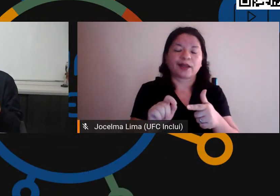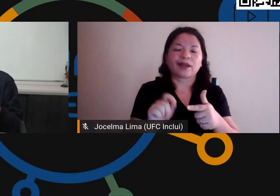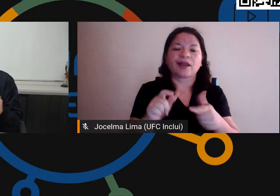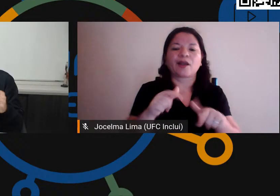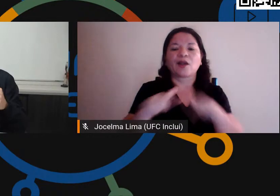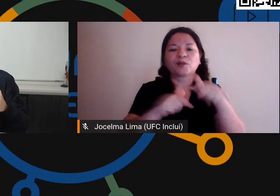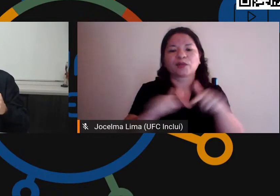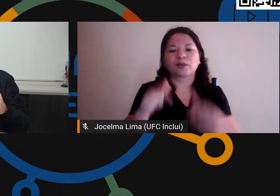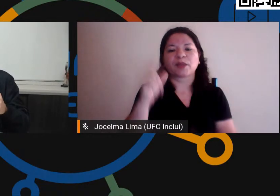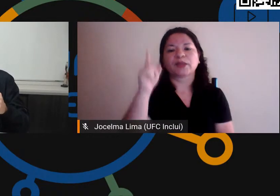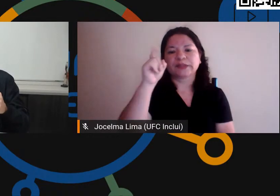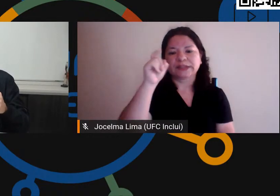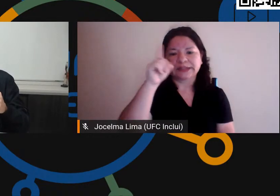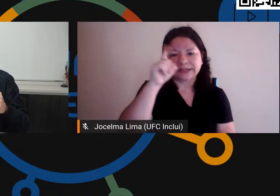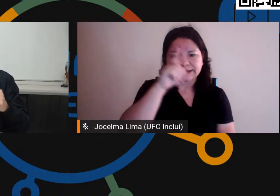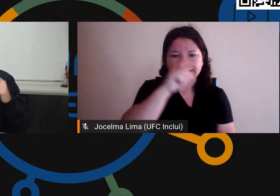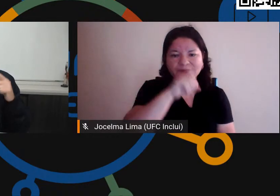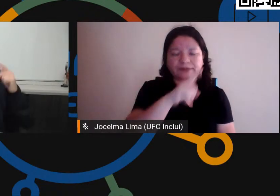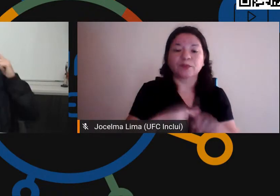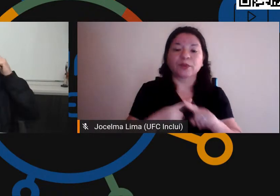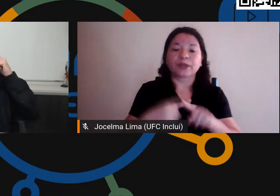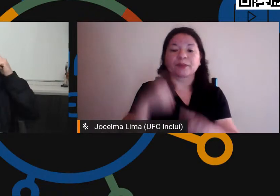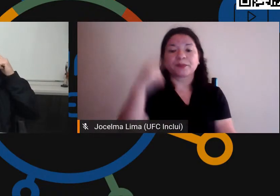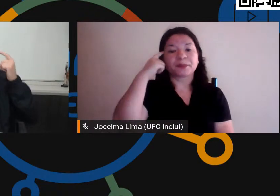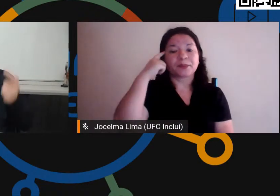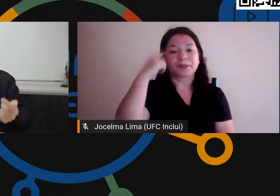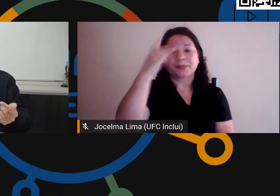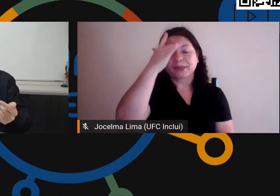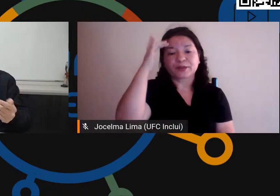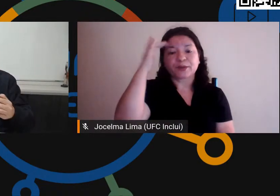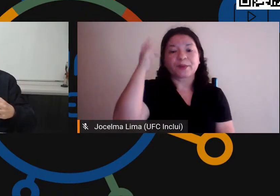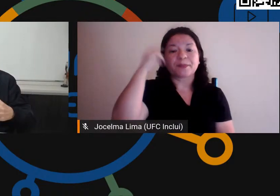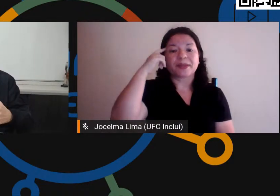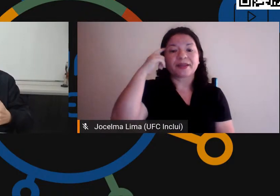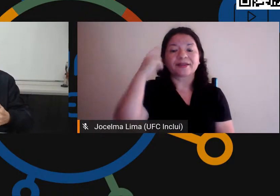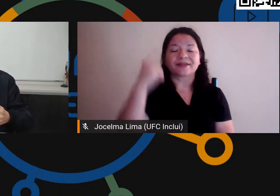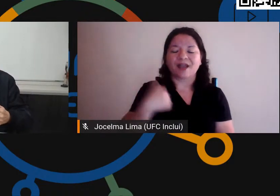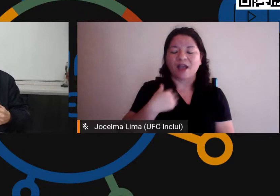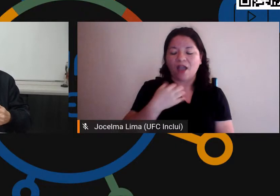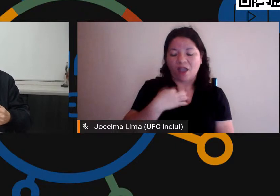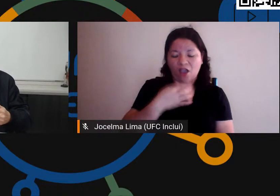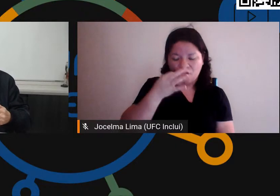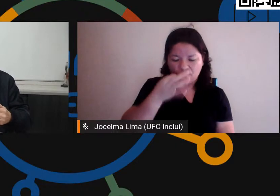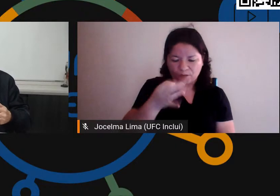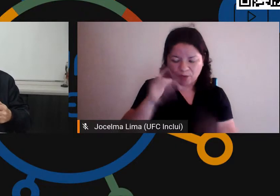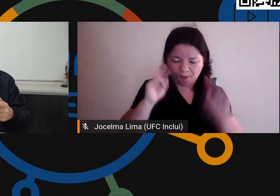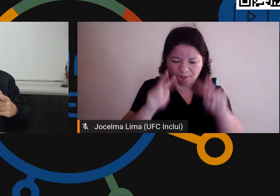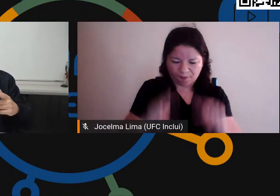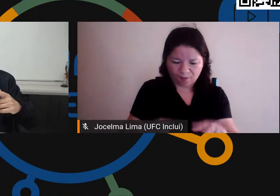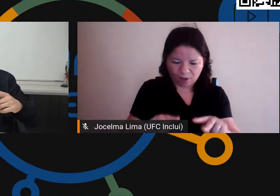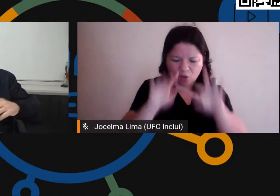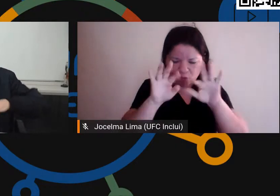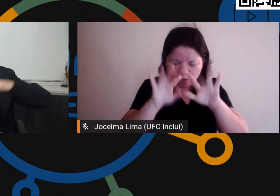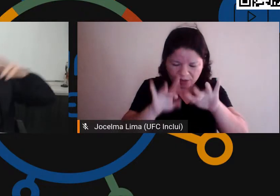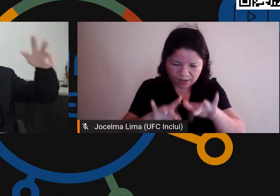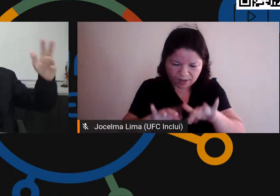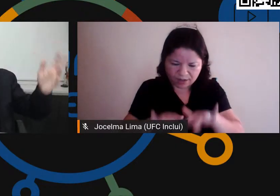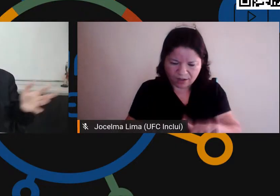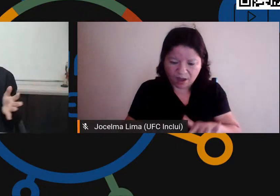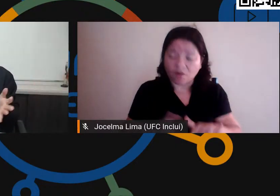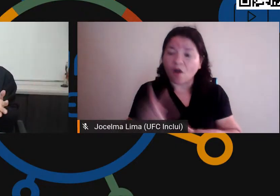essa parte porque a pessoa acha que todo mundo vê as coisas como ela. Então, ela escreve num linguajar que muitas pessoas de